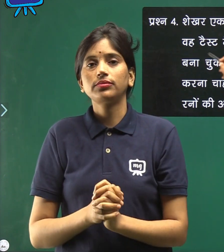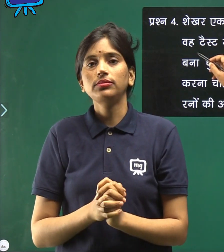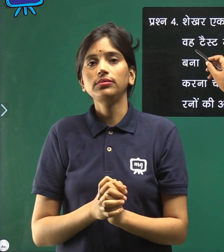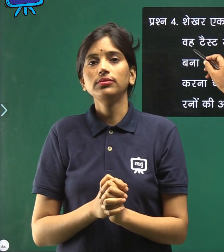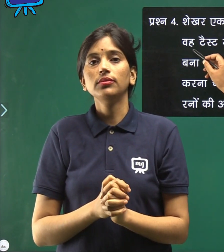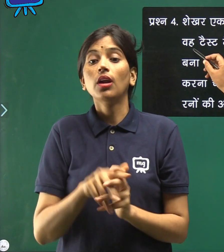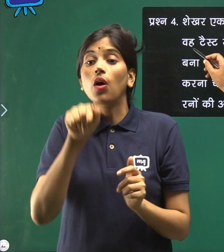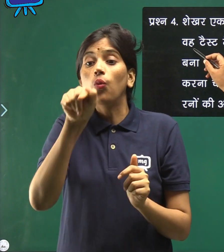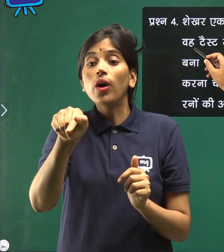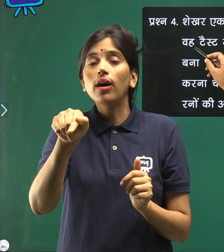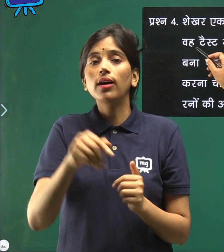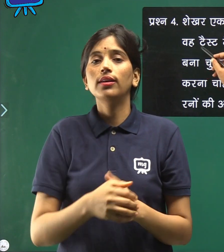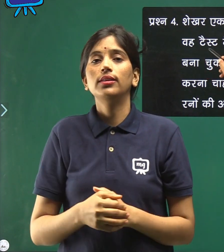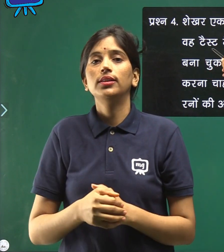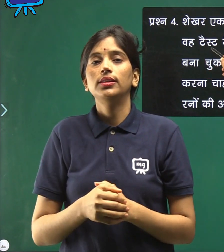वह